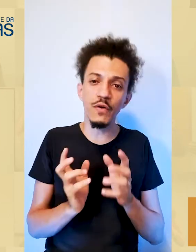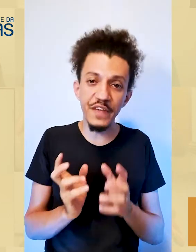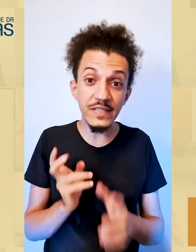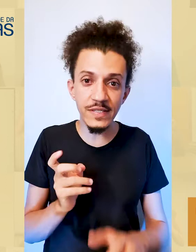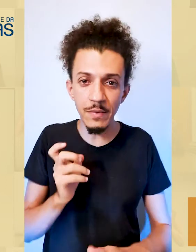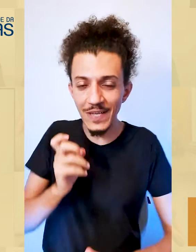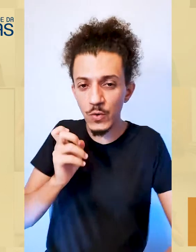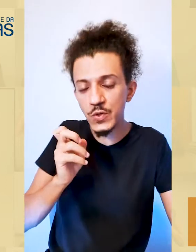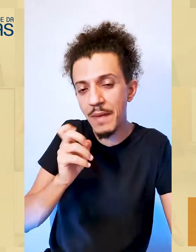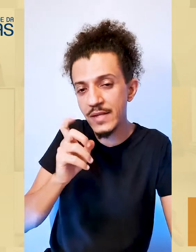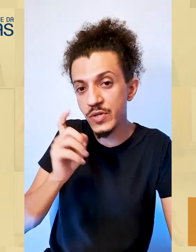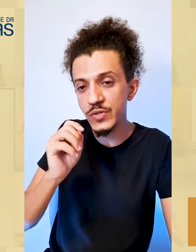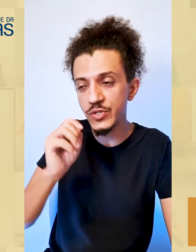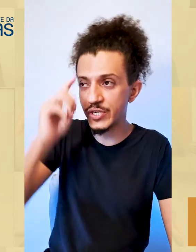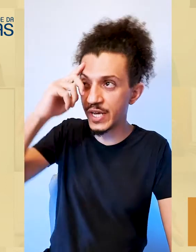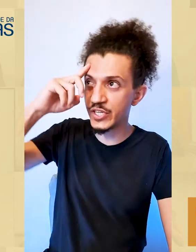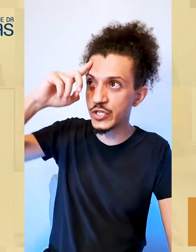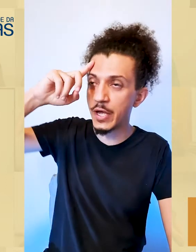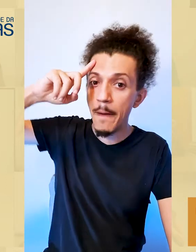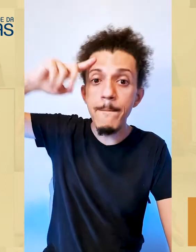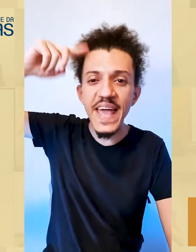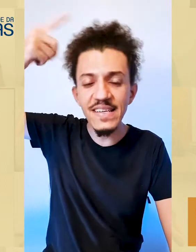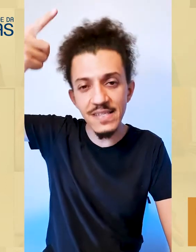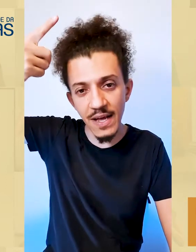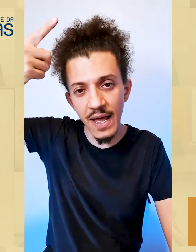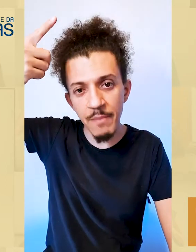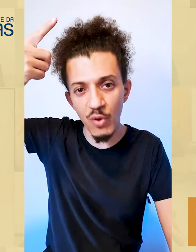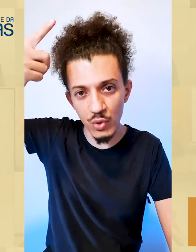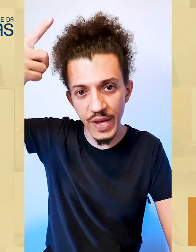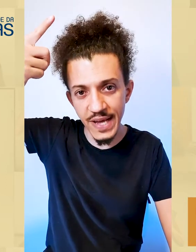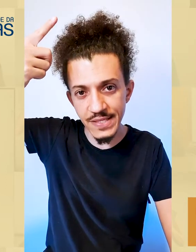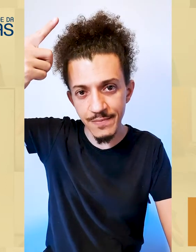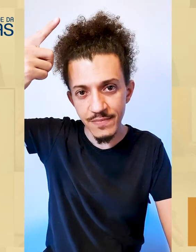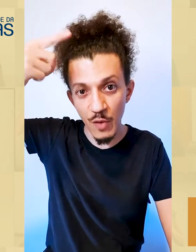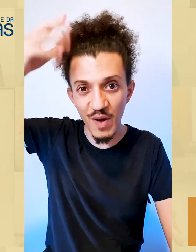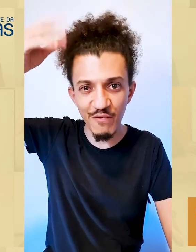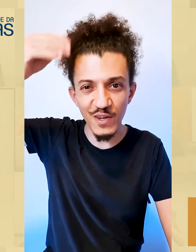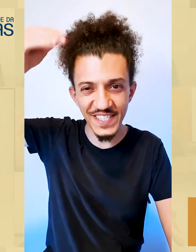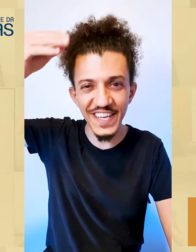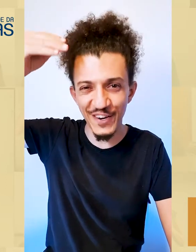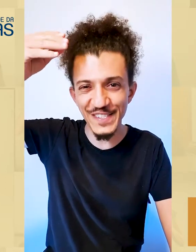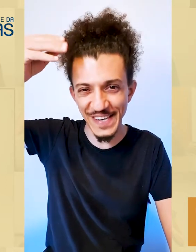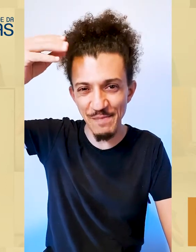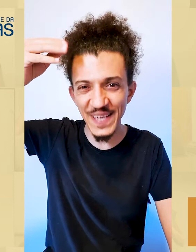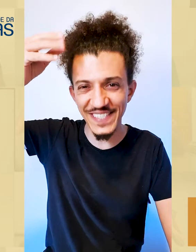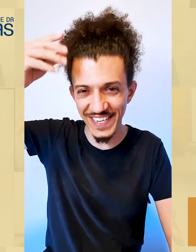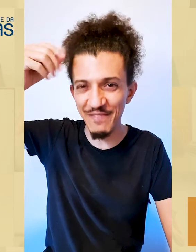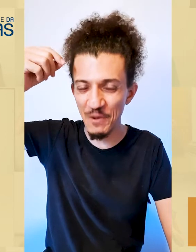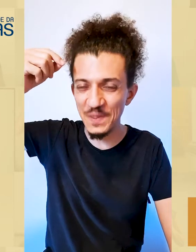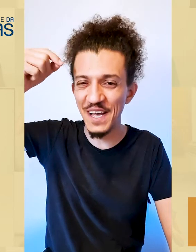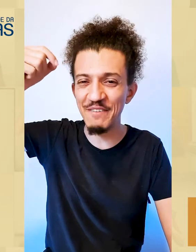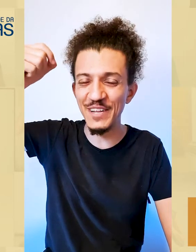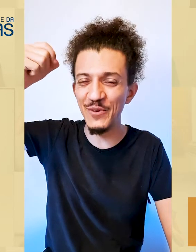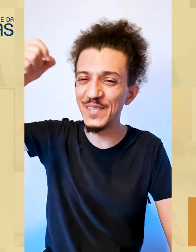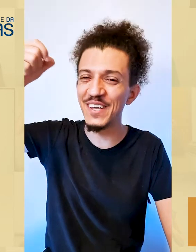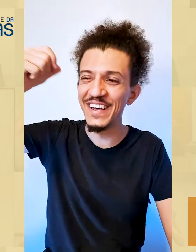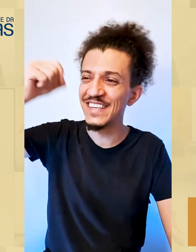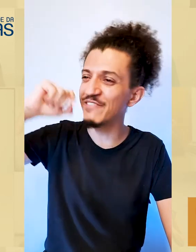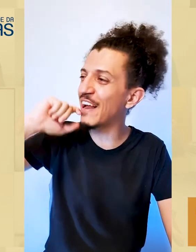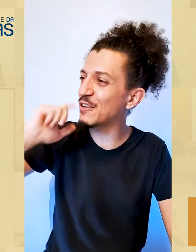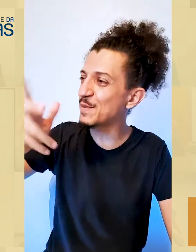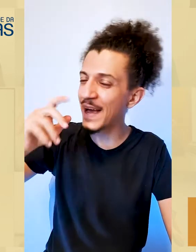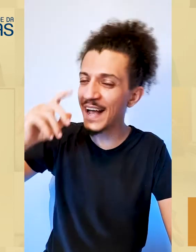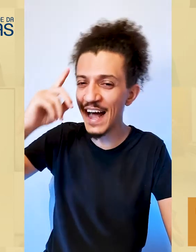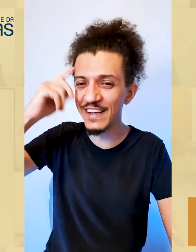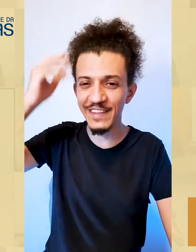nós ouvintes estamos acostumados no nosso dia a dia, a gente pensa em português, tem uma vozinha na nossa cabeça, você já deve ter observado isso, você